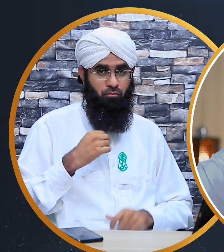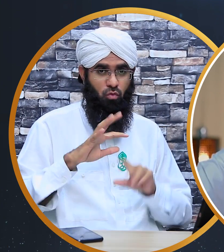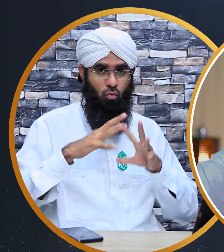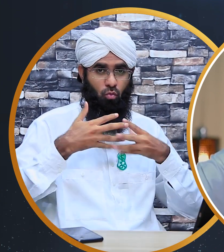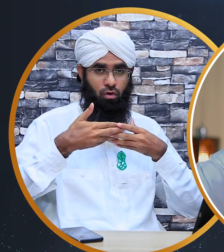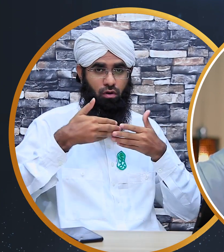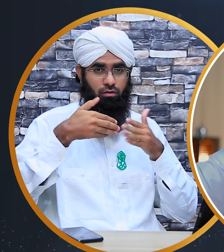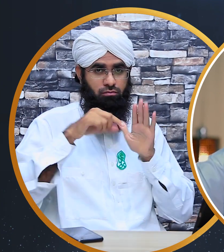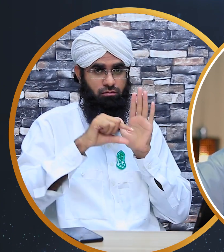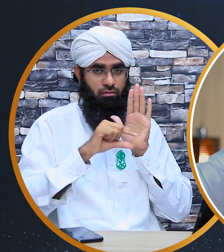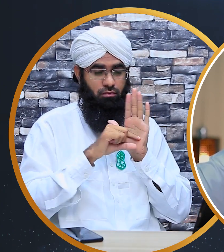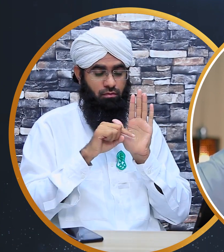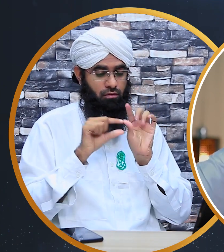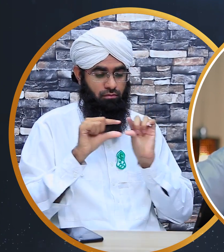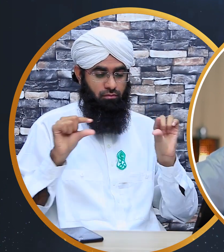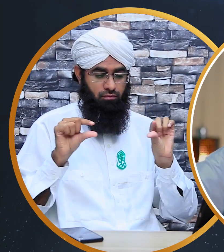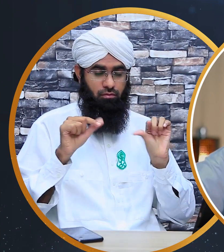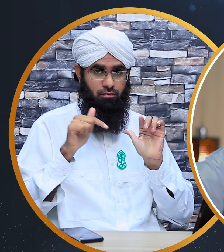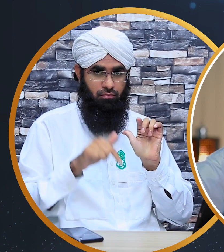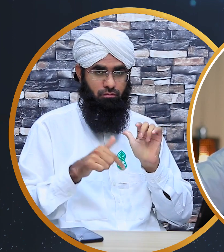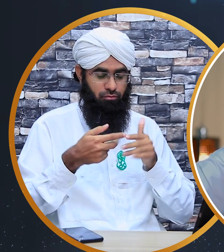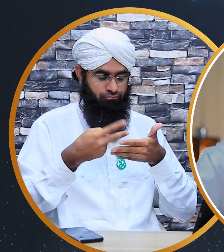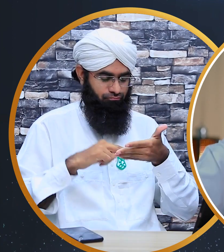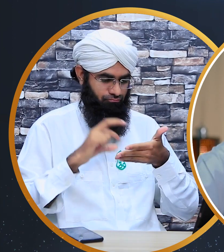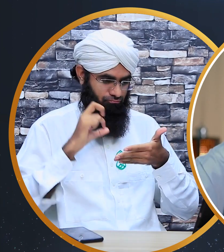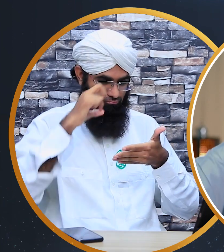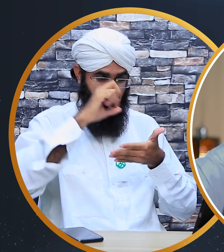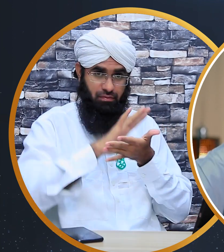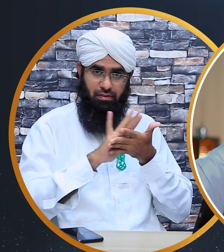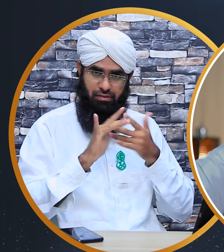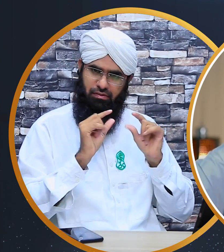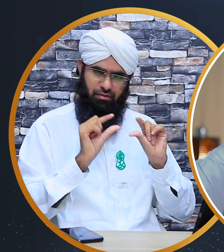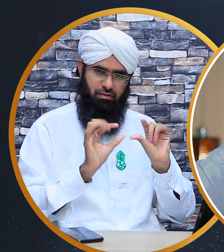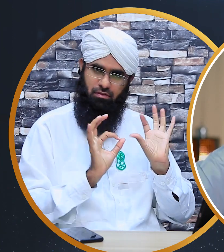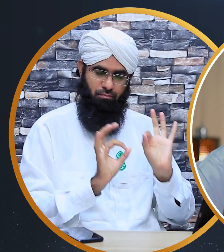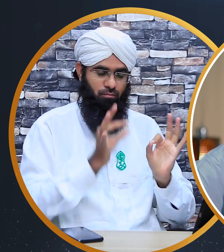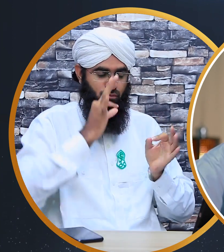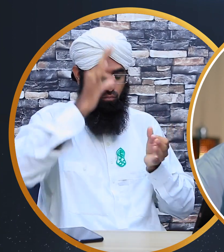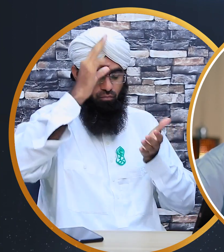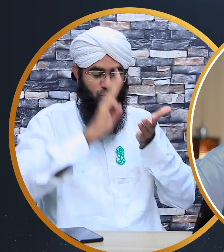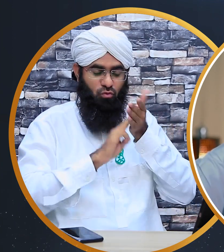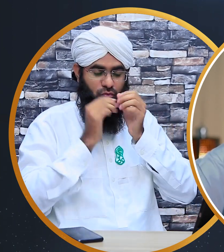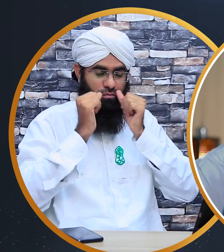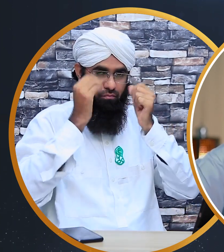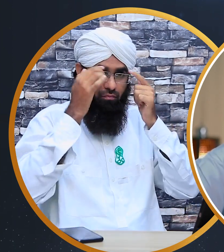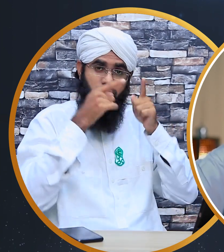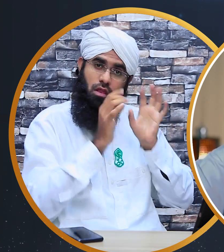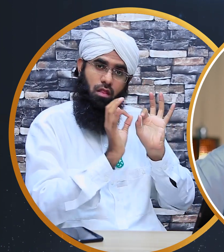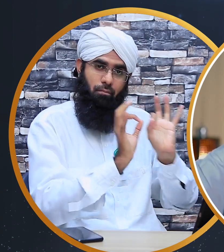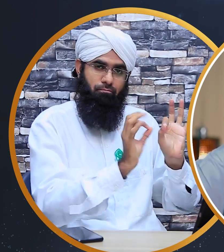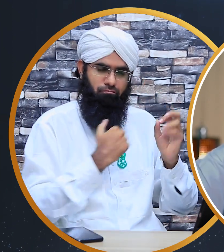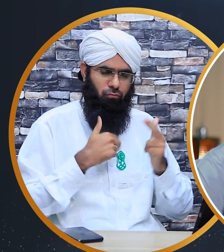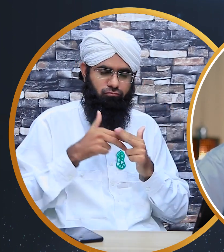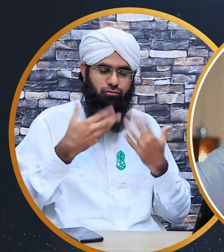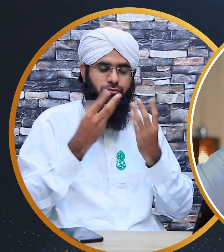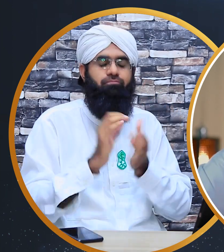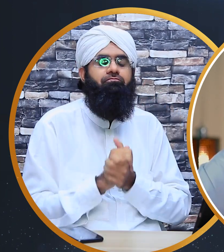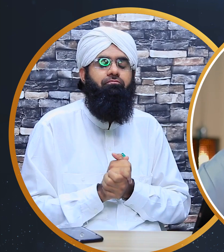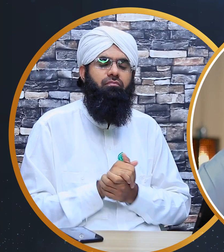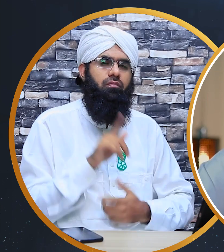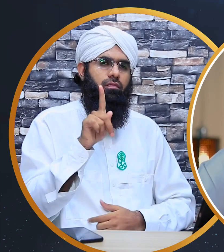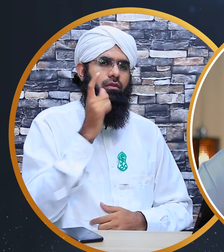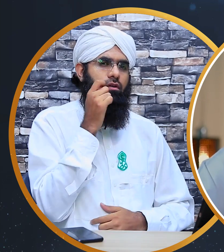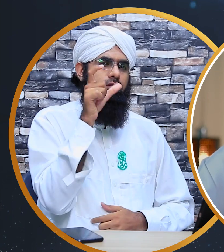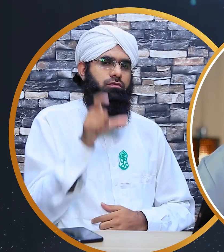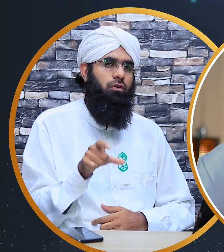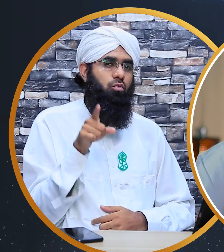آیت کے تحت یہ واقعہ مفتی صاحب نے لکھا اور حدیث پاک میں گویا یہ واقعہ ہے، اور یہ پیارے آقا علیہ الصلوۃ والسلام کے دور میں ہوا۔ ماجرا یہ تھا کہ ایک